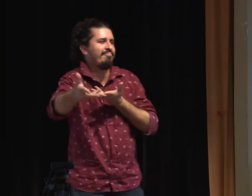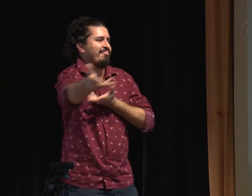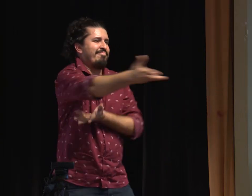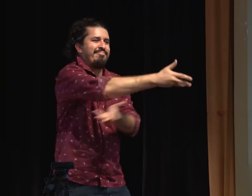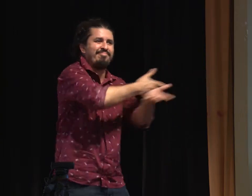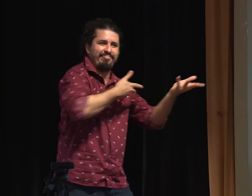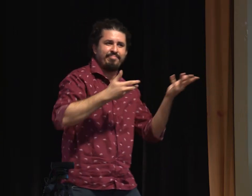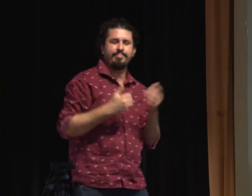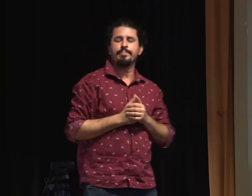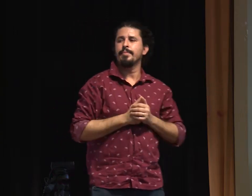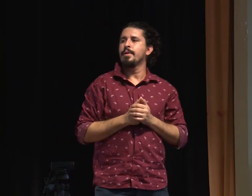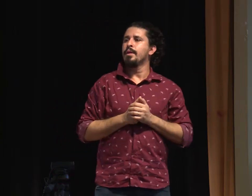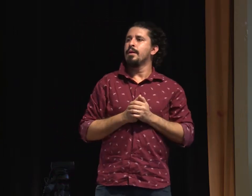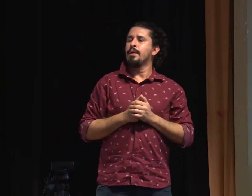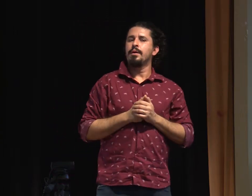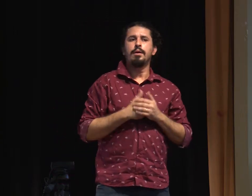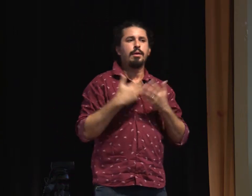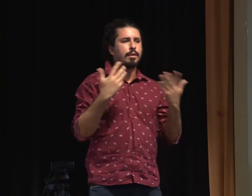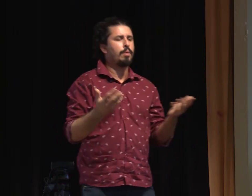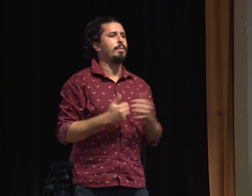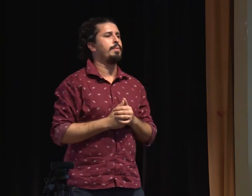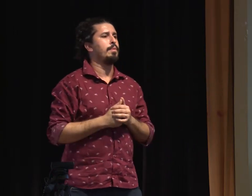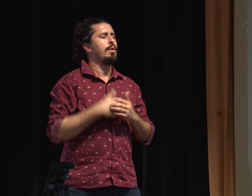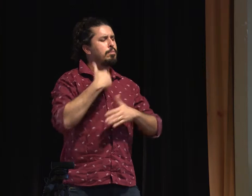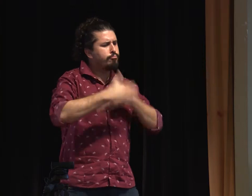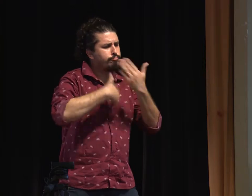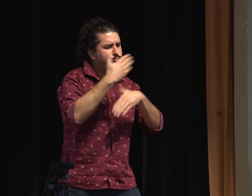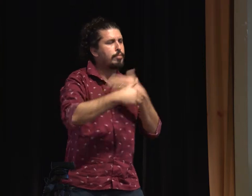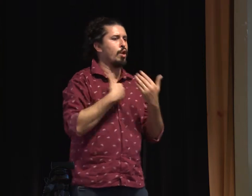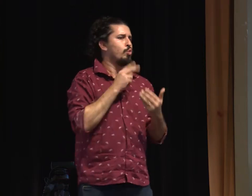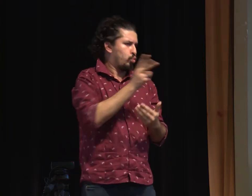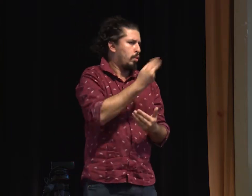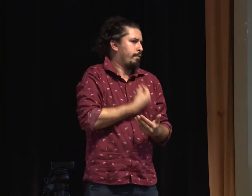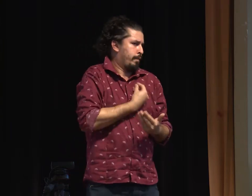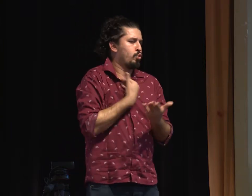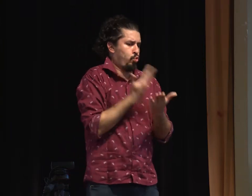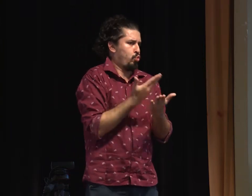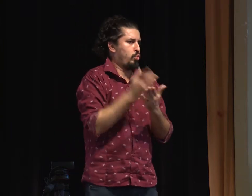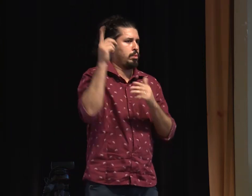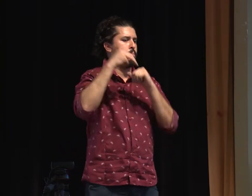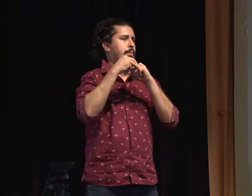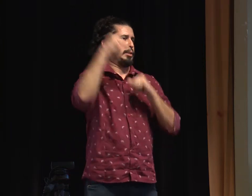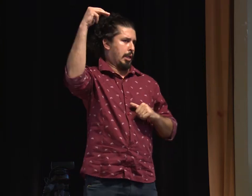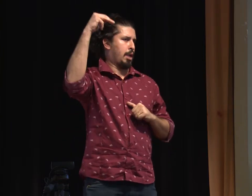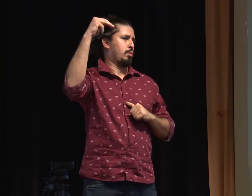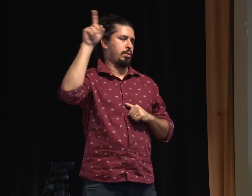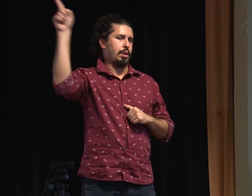participando disso e vendo essa troca com esses alunos. Então, com o passar do tempo, né, eu fui estudar